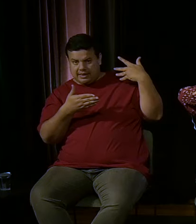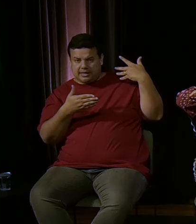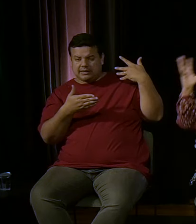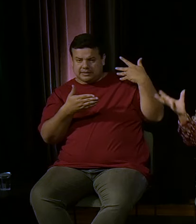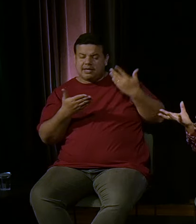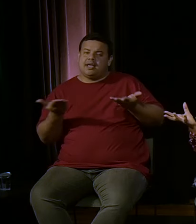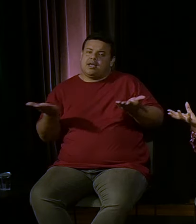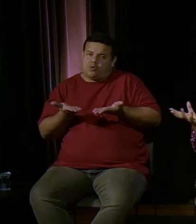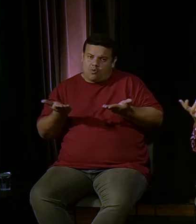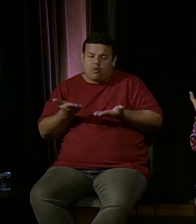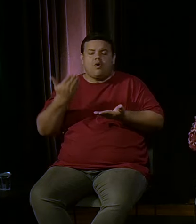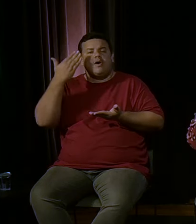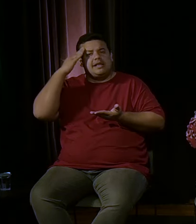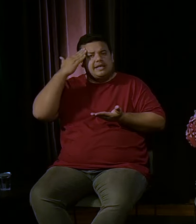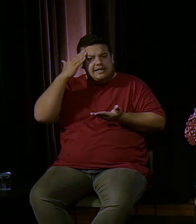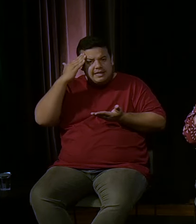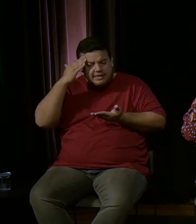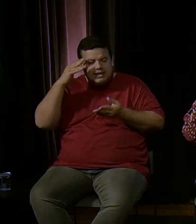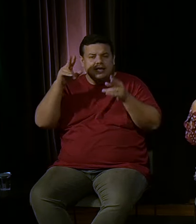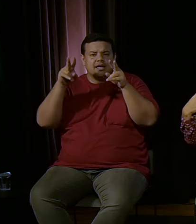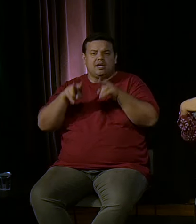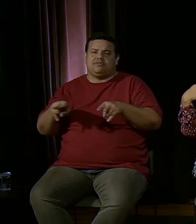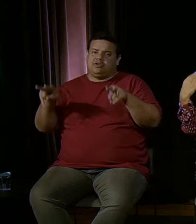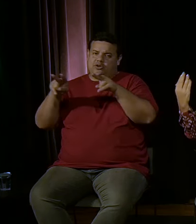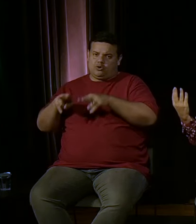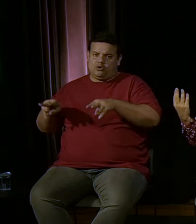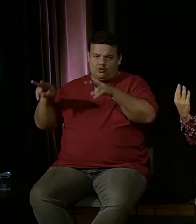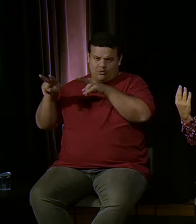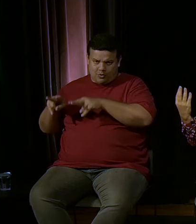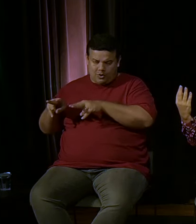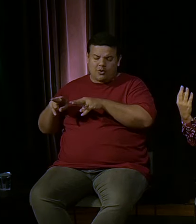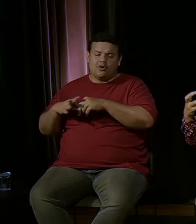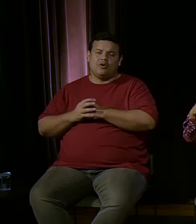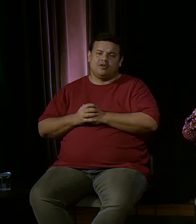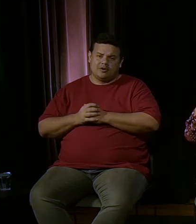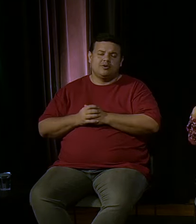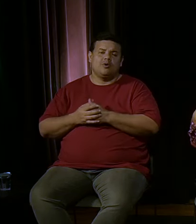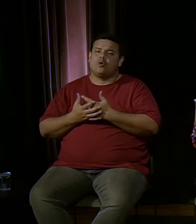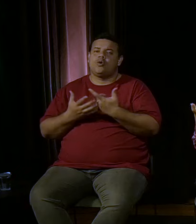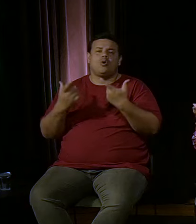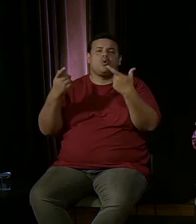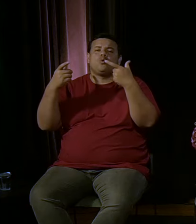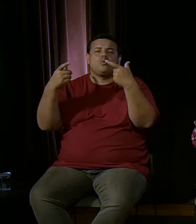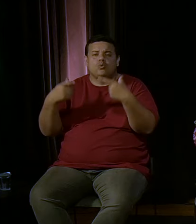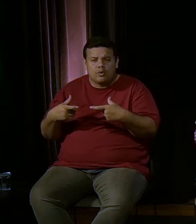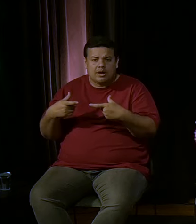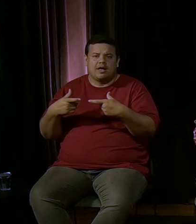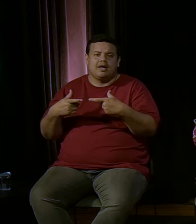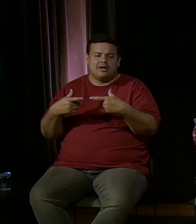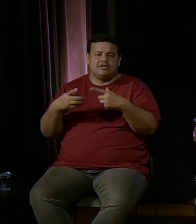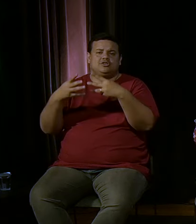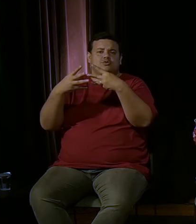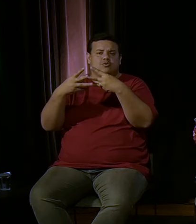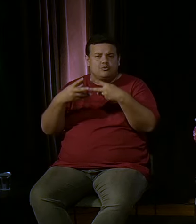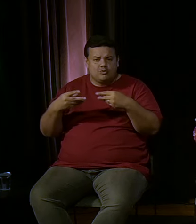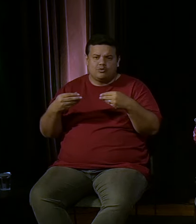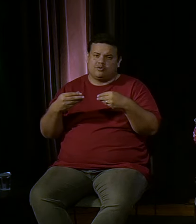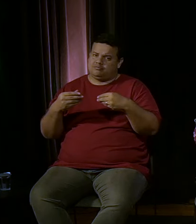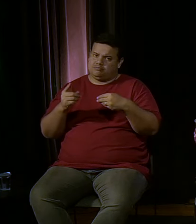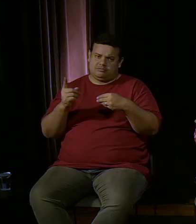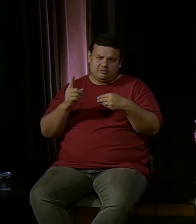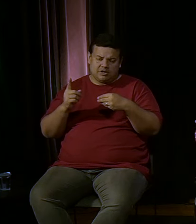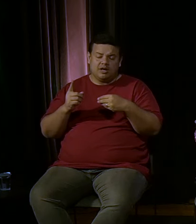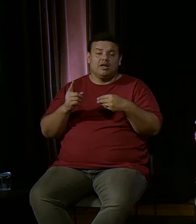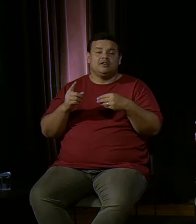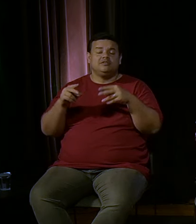e entender essas imagens. Entender no lugar de solucioná-las, né? Que inclusive são